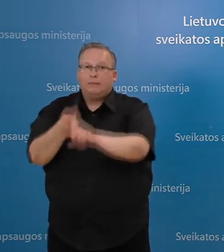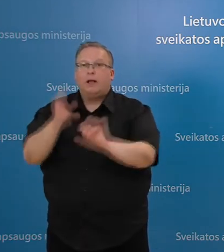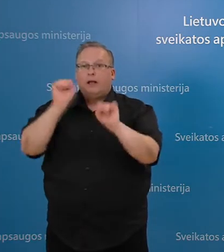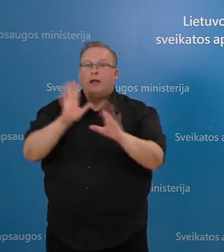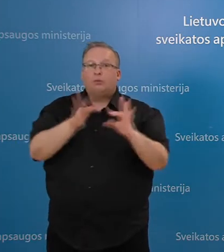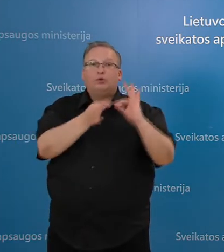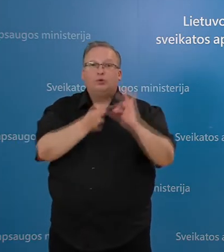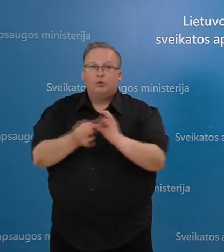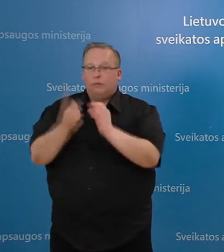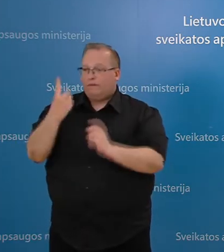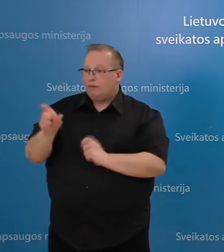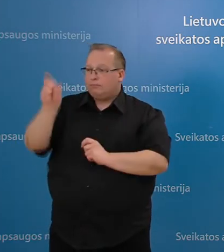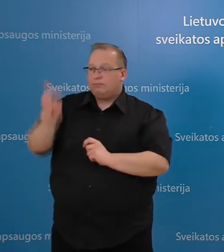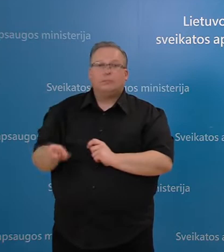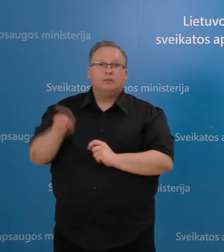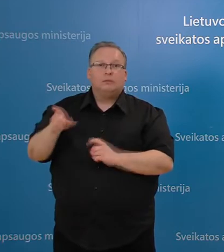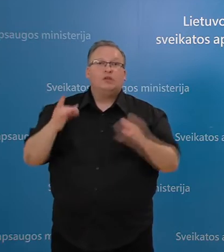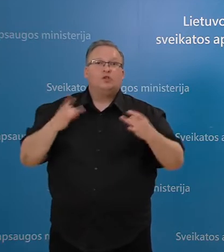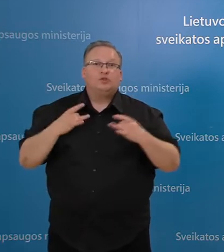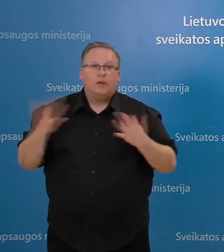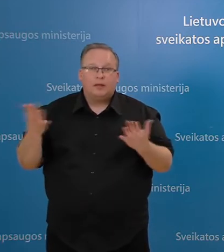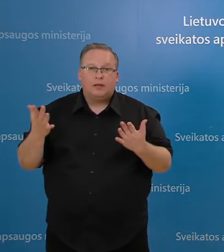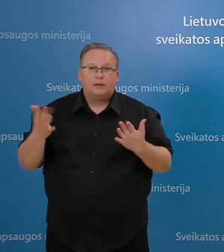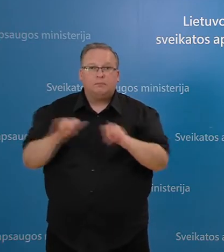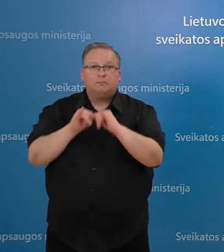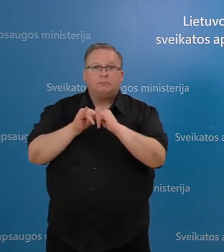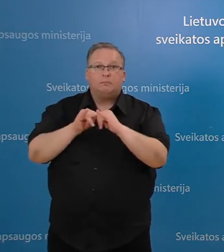susiję bent jau vienos šventės, na, sakykime, išplitimas